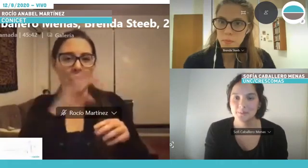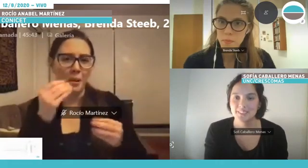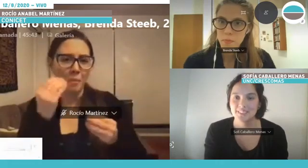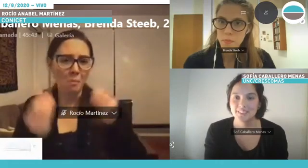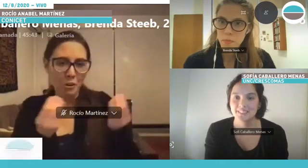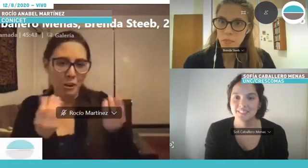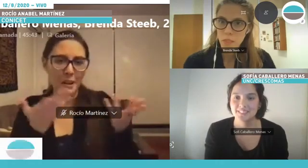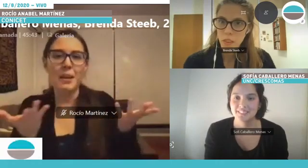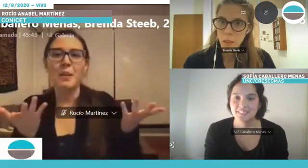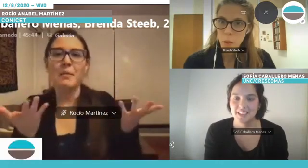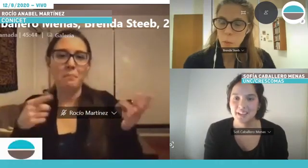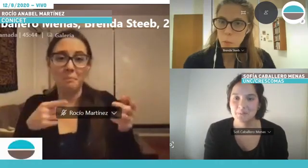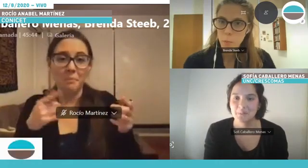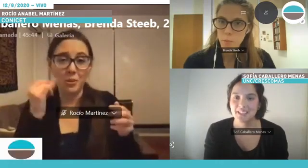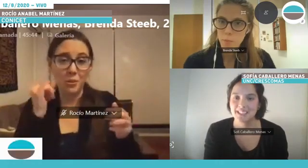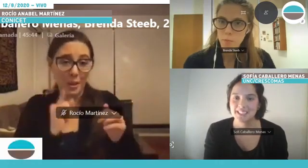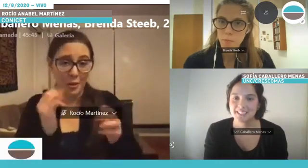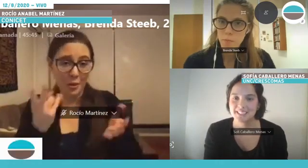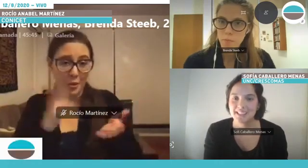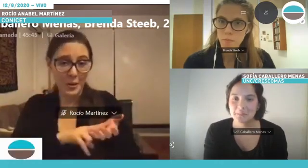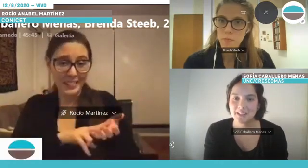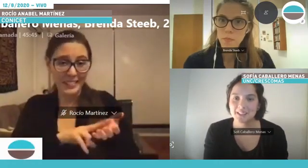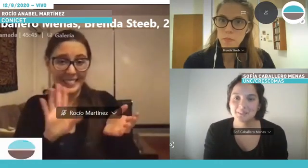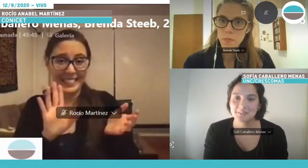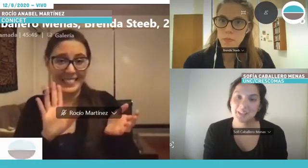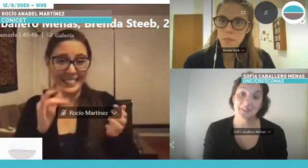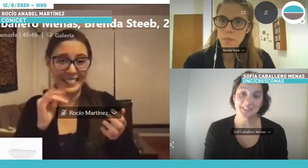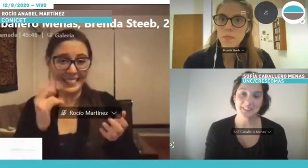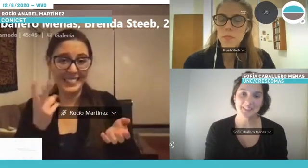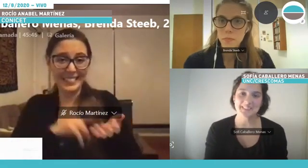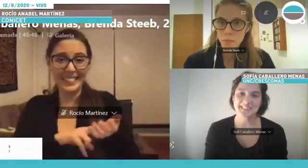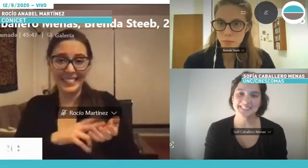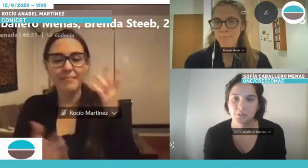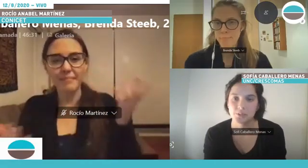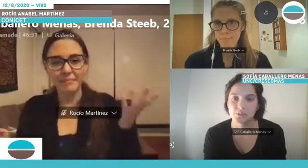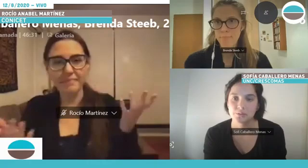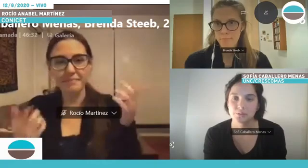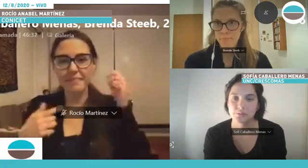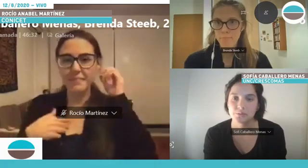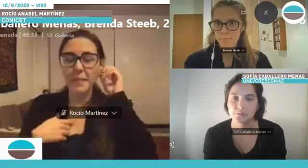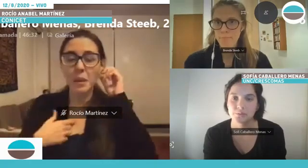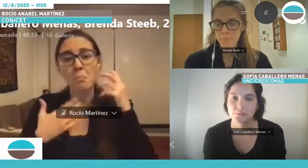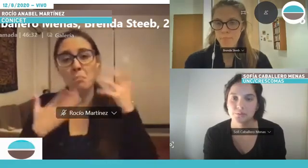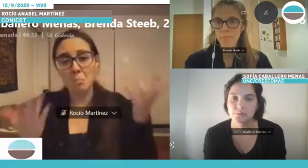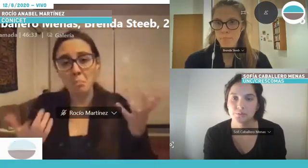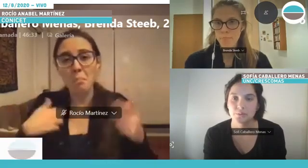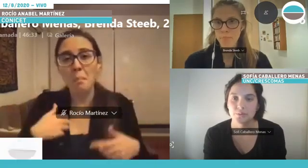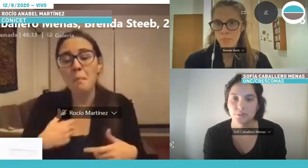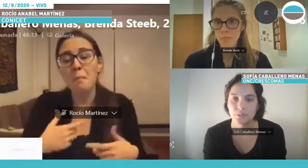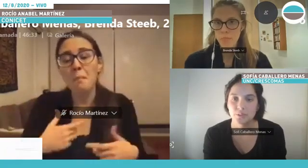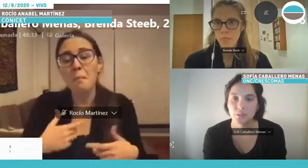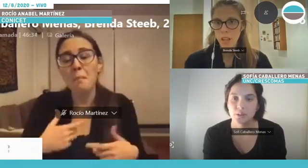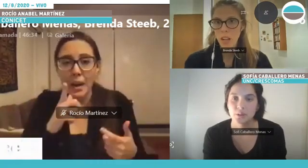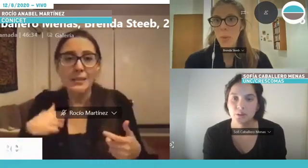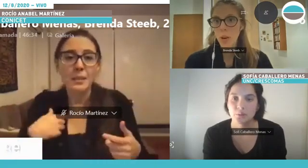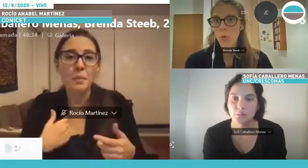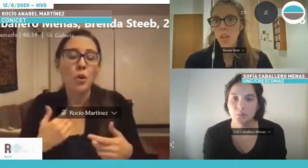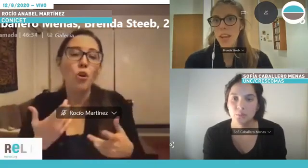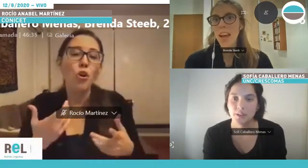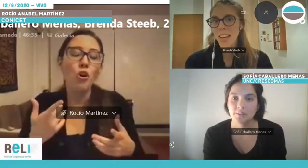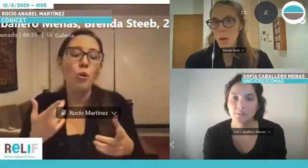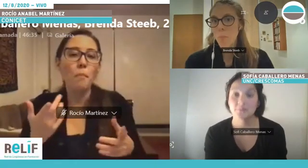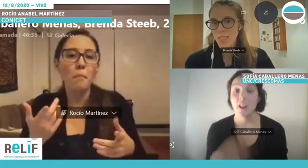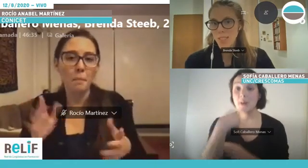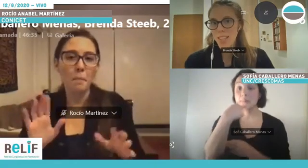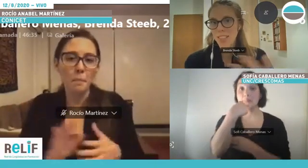Bueno, ¿por qué elegí este tema? ¿Les cuento de nuevo? Ujú. La